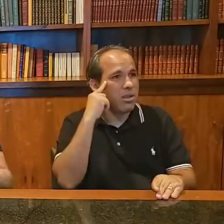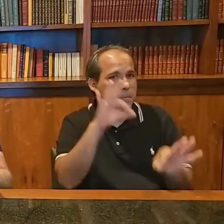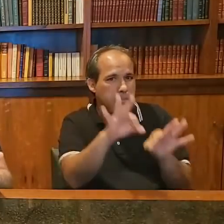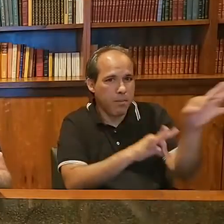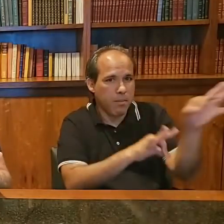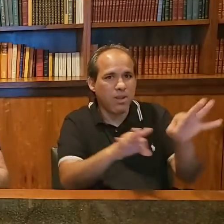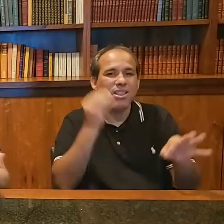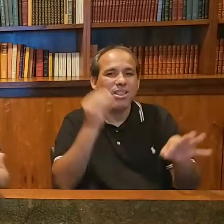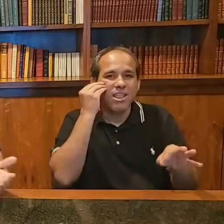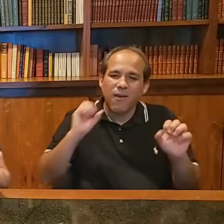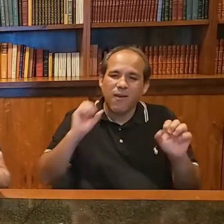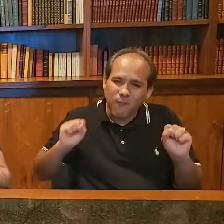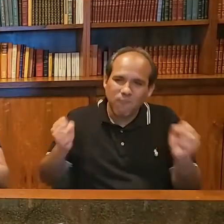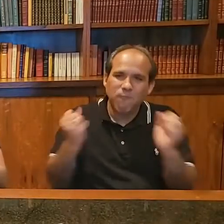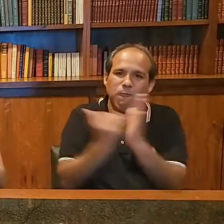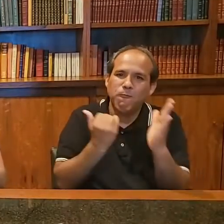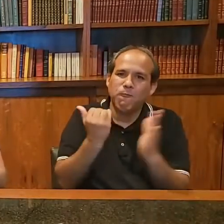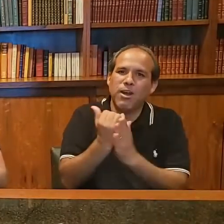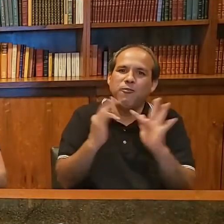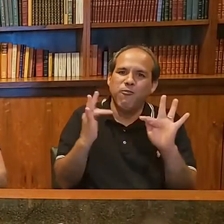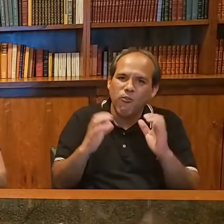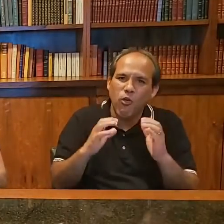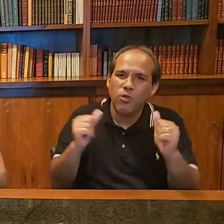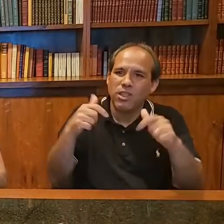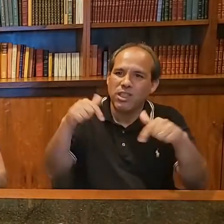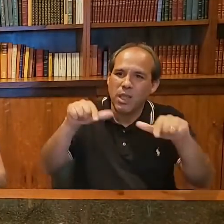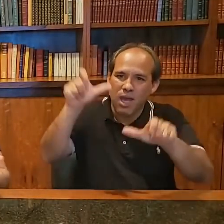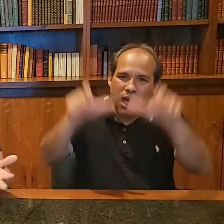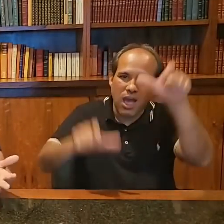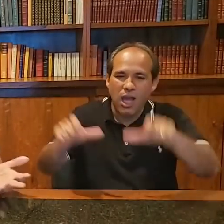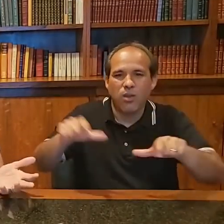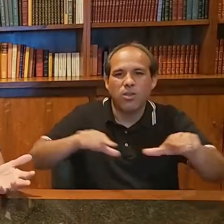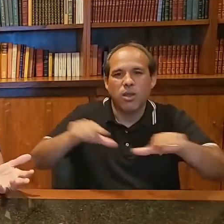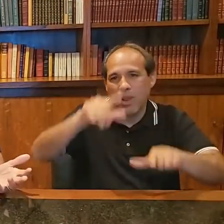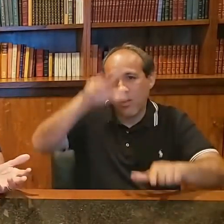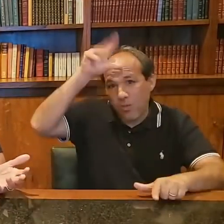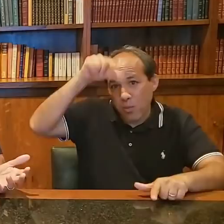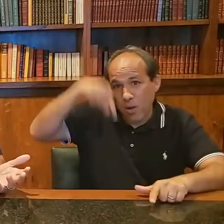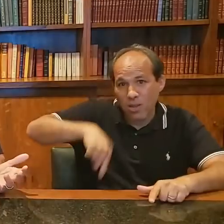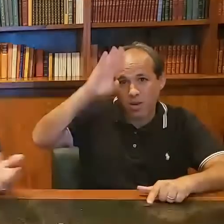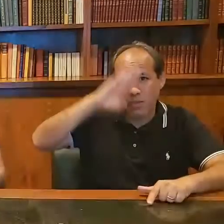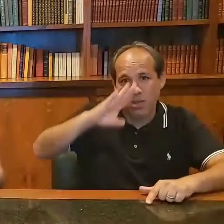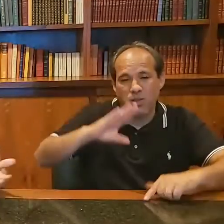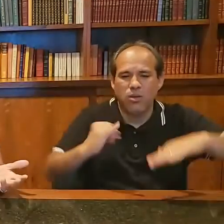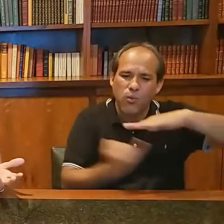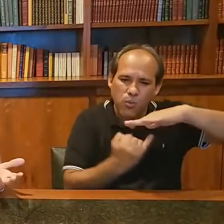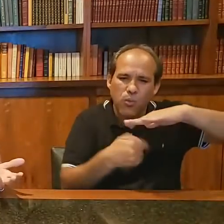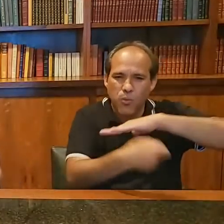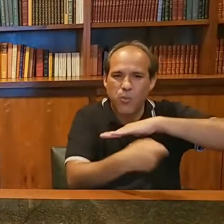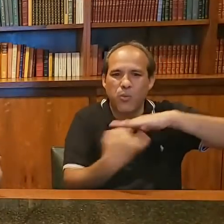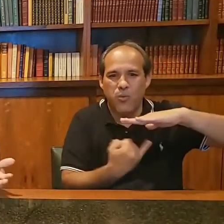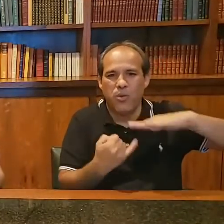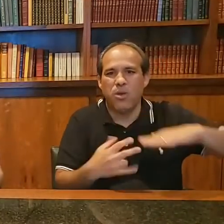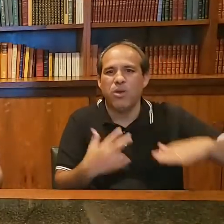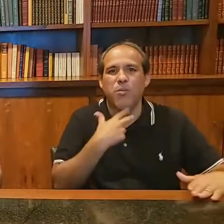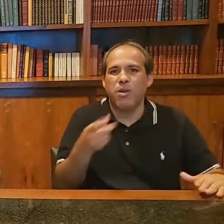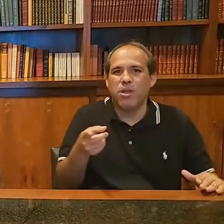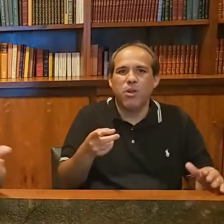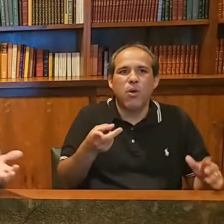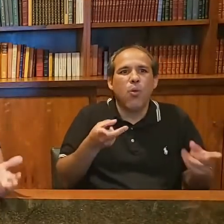força no emprego informal, né, no ganha-pão, para o pessoal que vive na informalidade no Brasil. E não pode continuar esse pessoal a vida